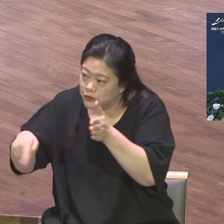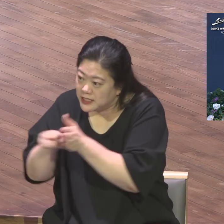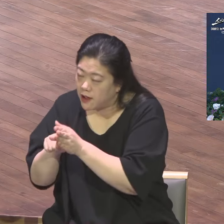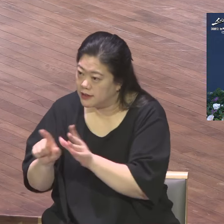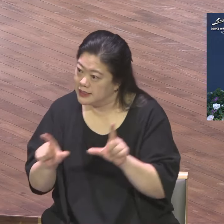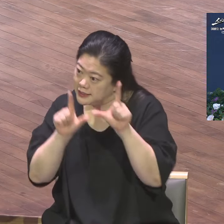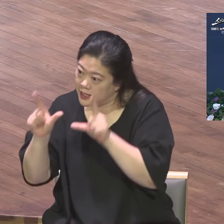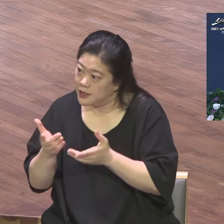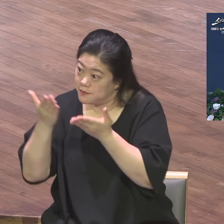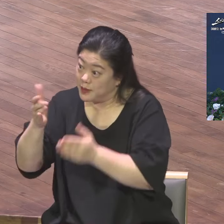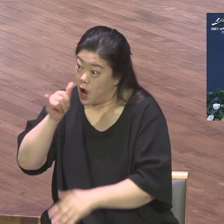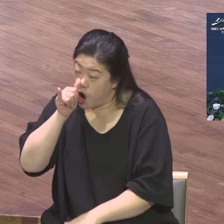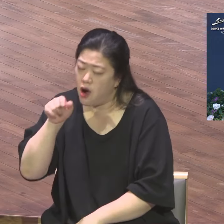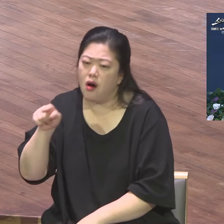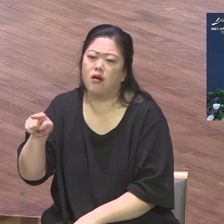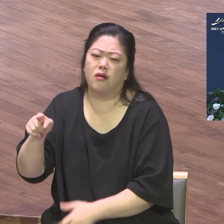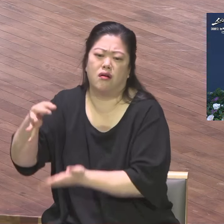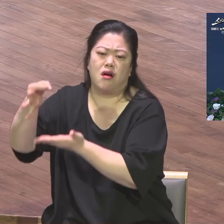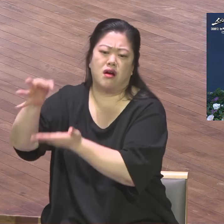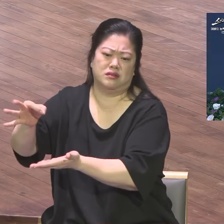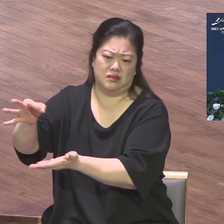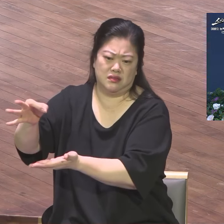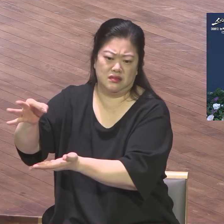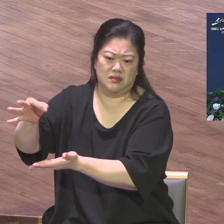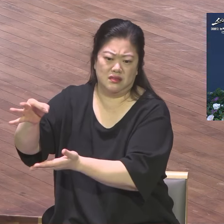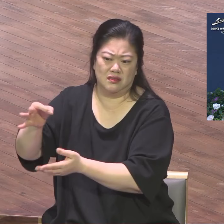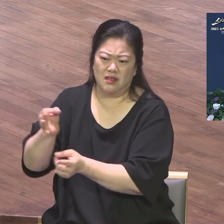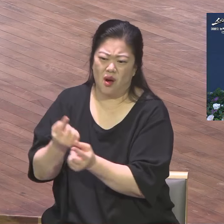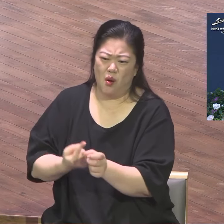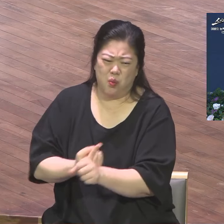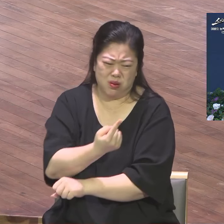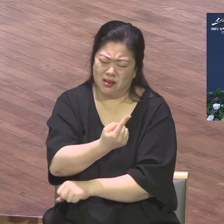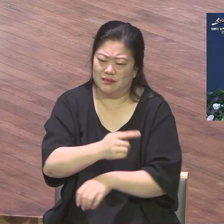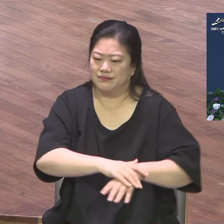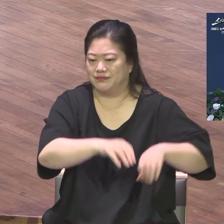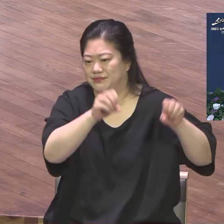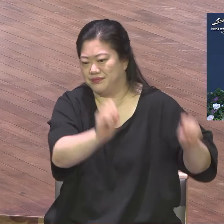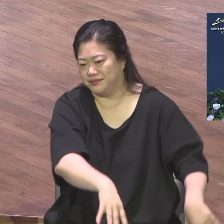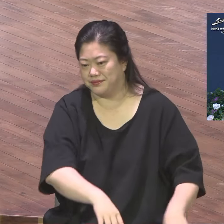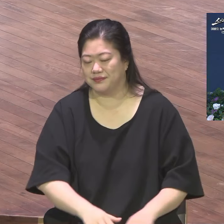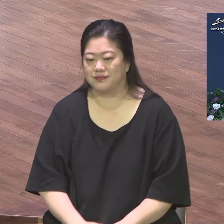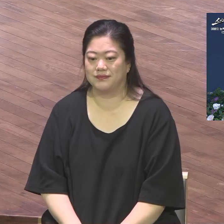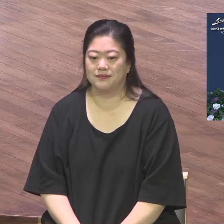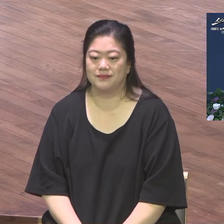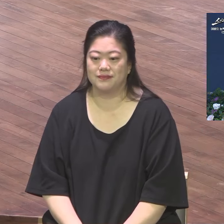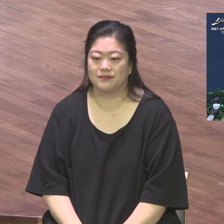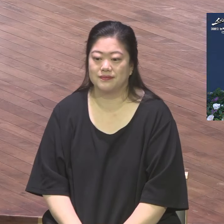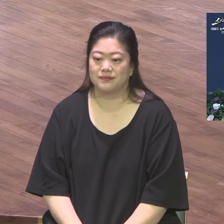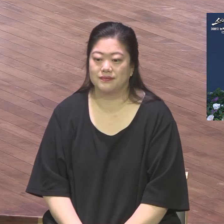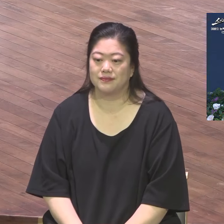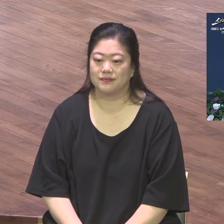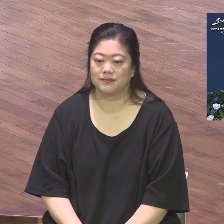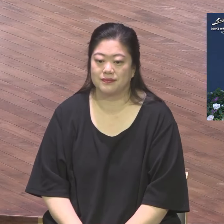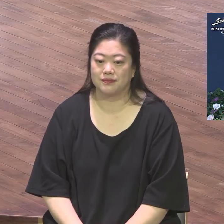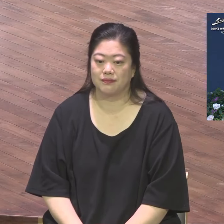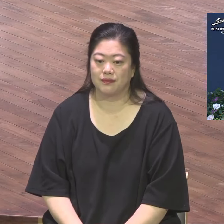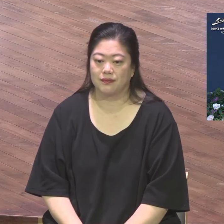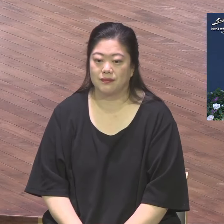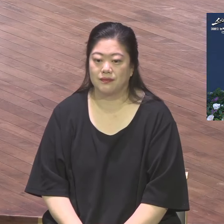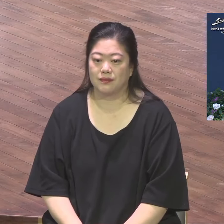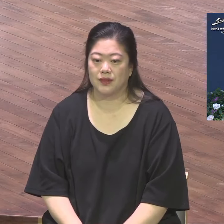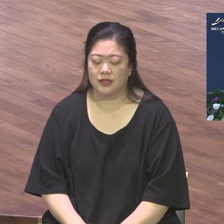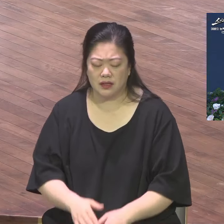못하느냐, 극과 극이에요. 오늘 본문에 보면 솔로몬이 또 하나의 헛된 것을 가지고 올바른